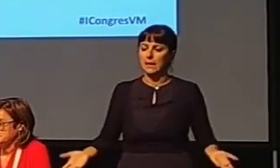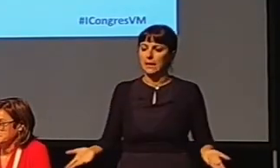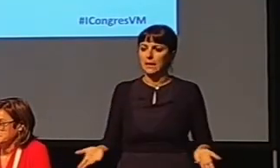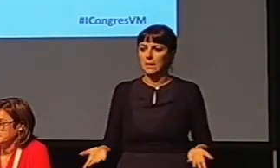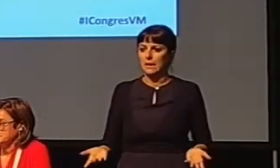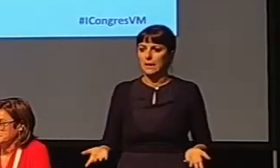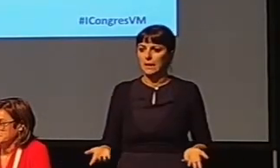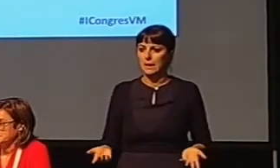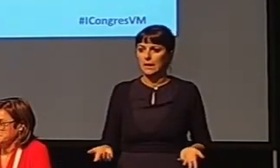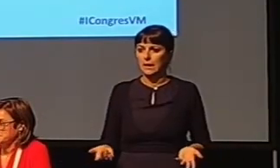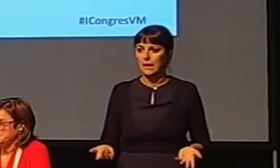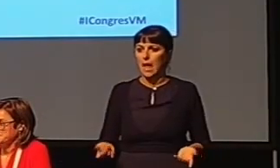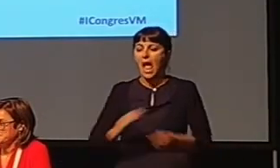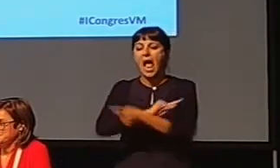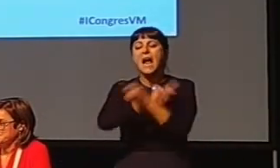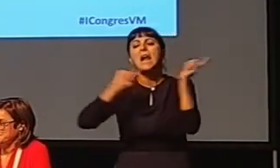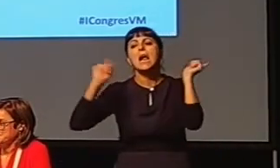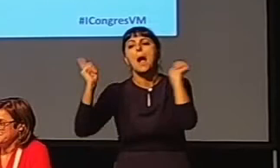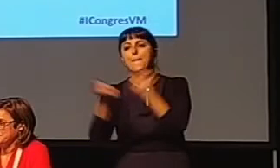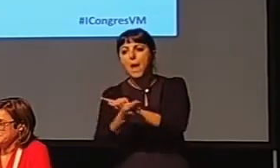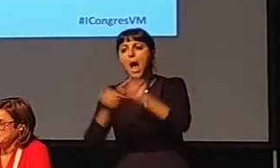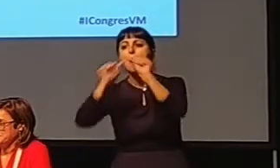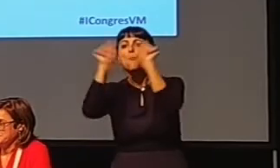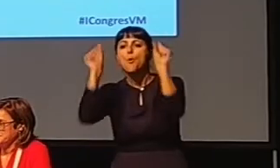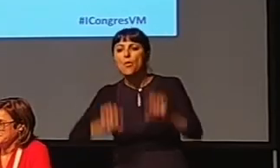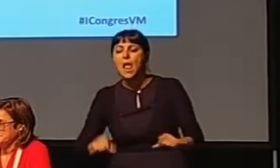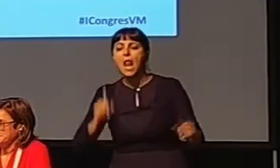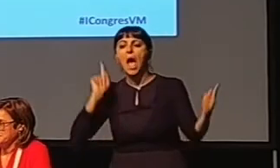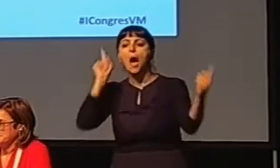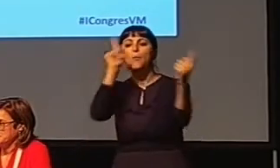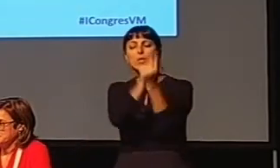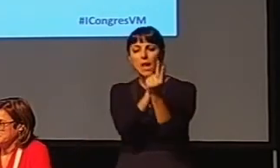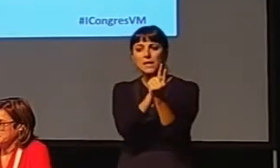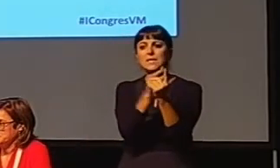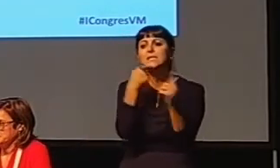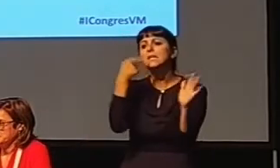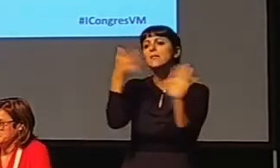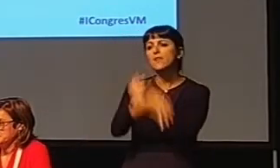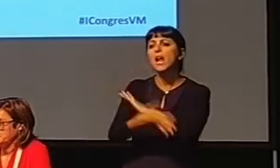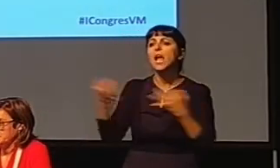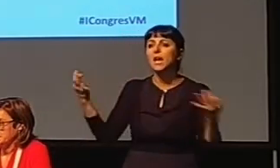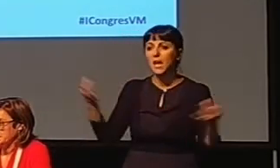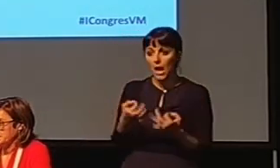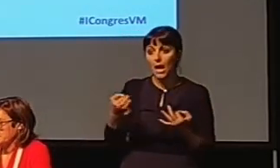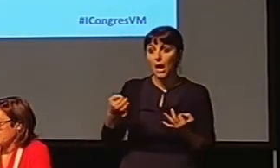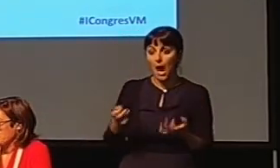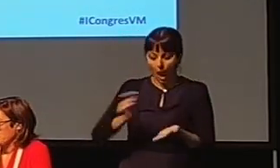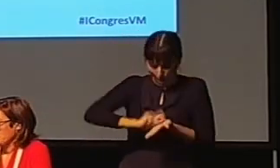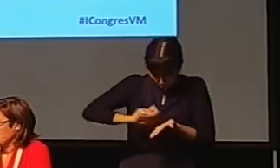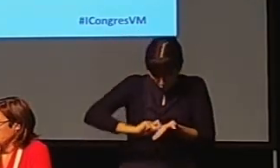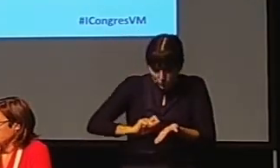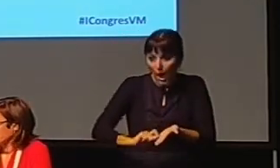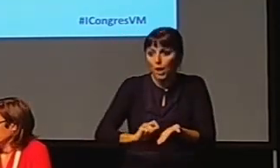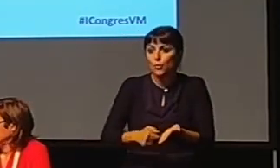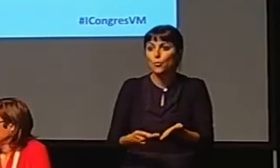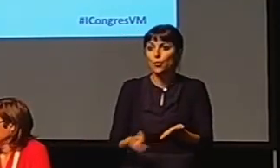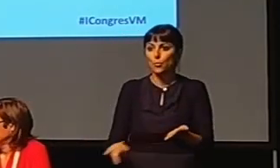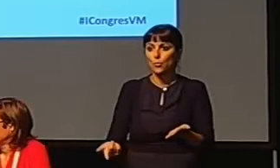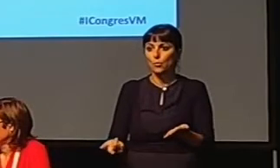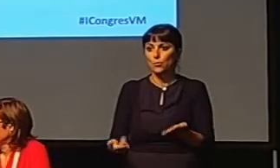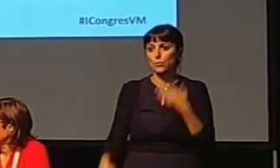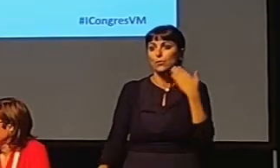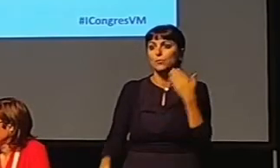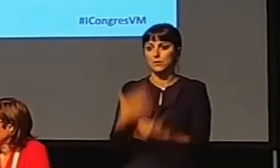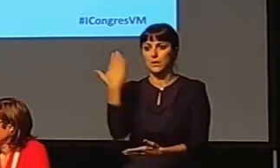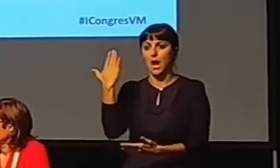Què significa canviar el model d'abordatge i canviar el paradigma? Afrontar-ho. Posant al